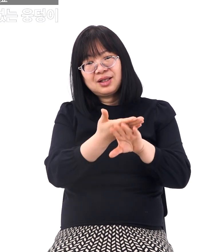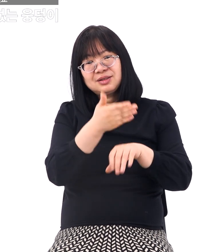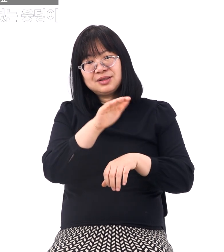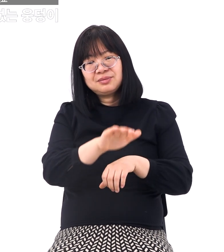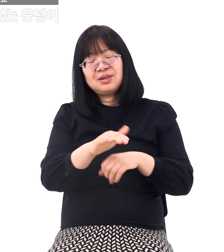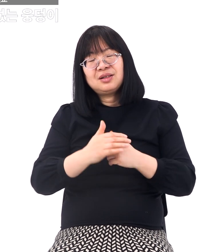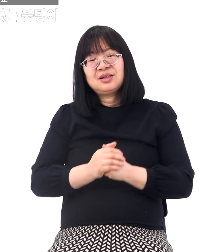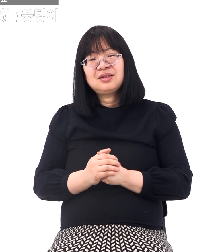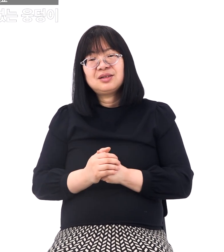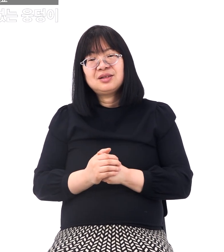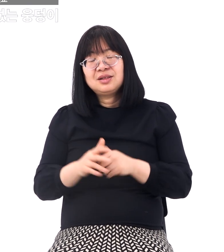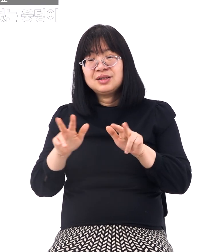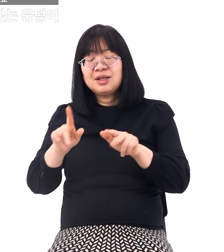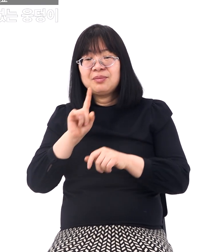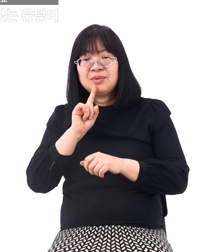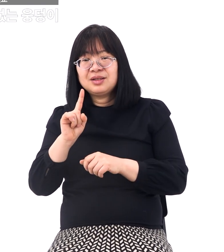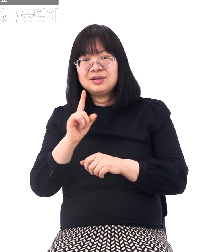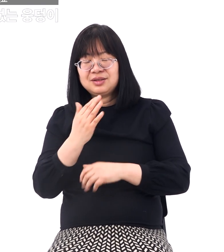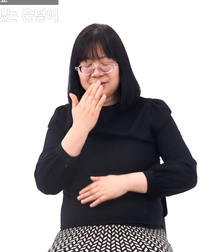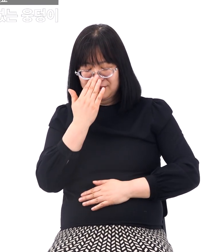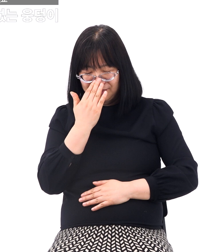적어도 여기서 말하는